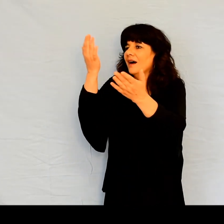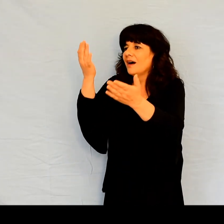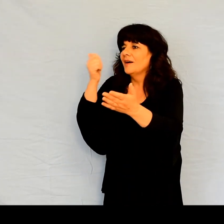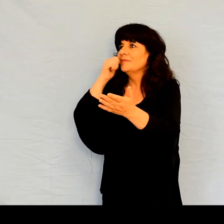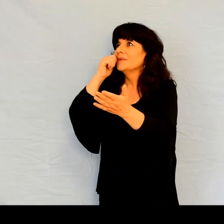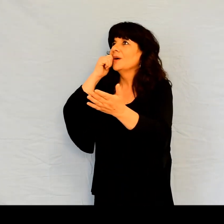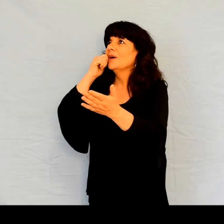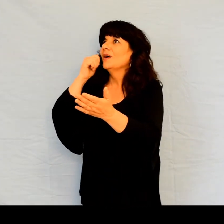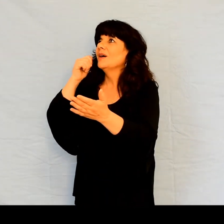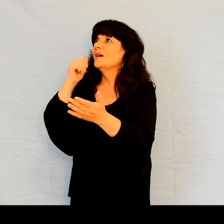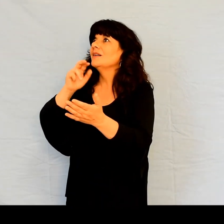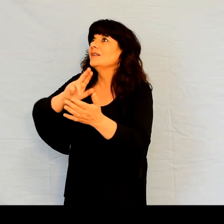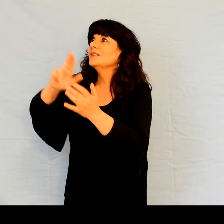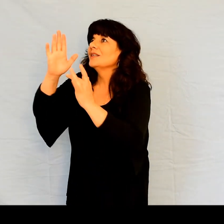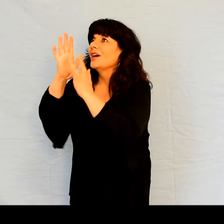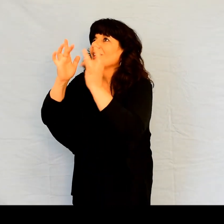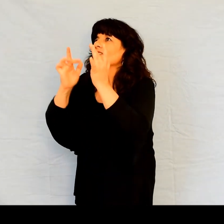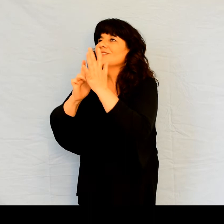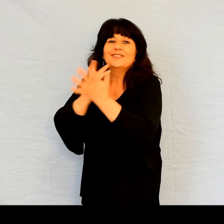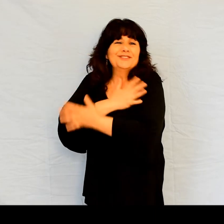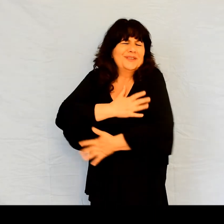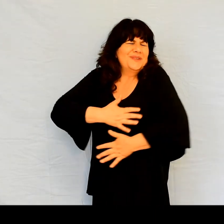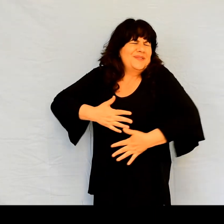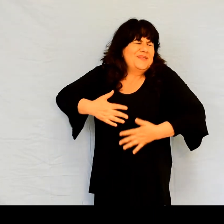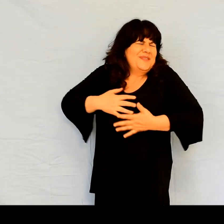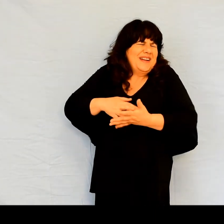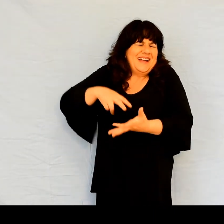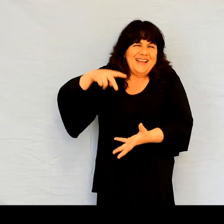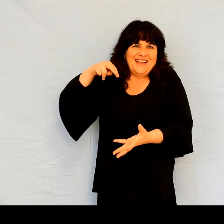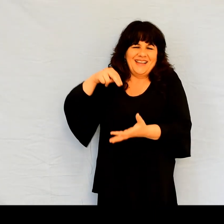Jésus leur dit de nouveau, « La paix soit avec vous. »